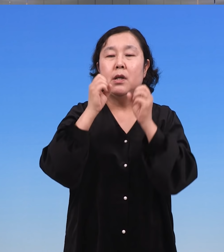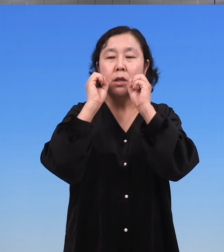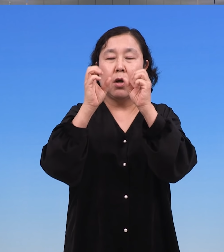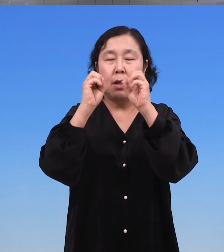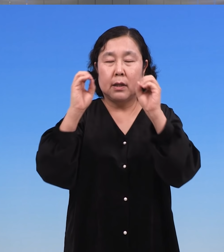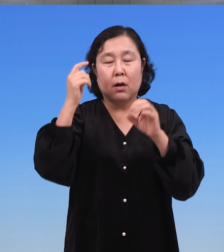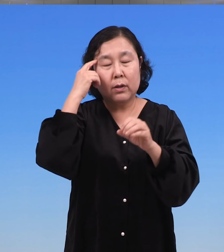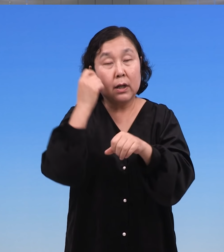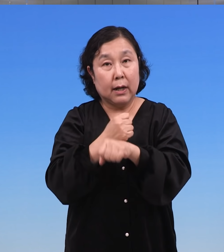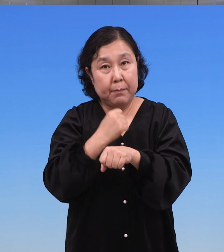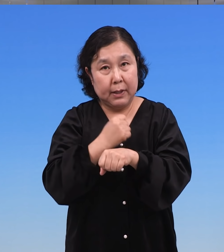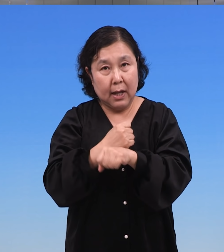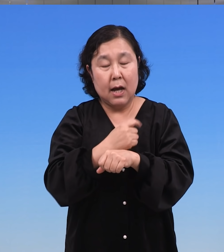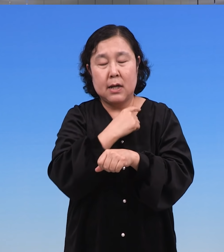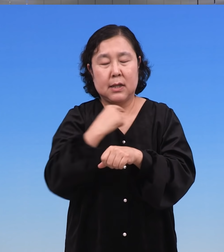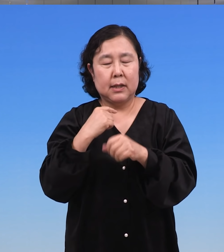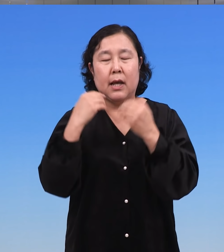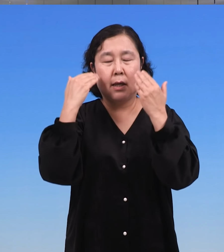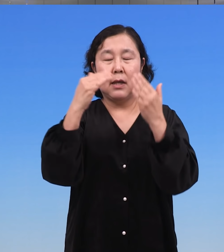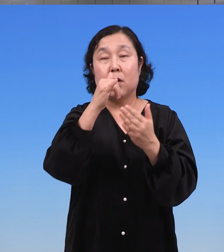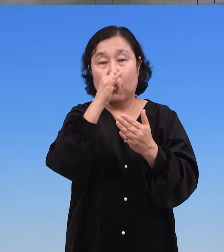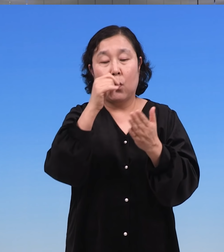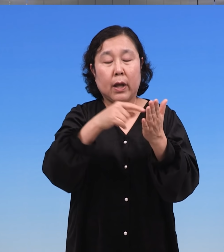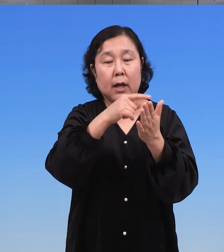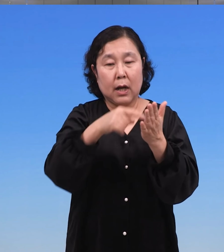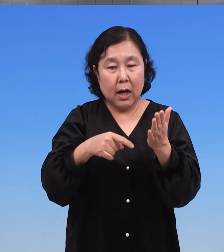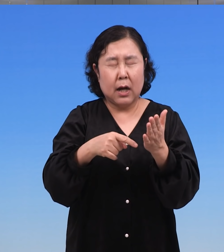있었으니까요. 대가 지불이 있었으니까요.